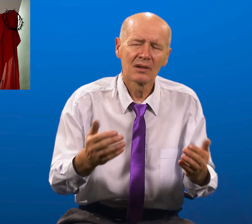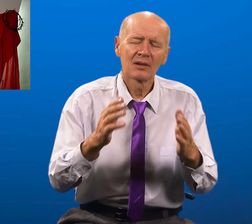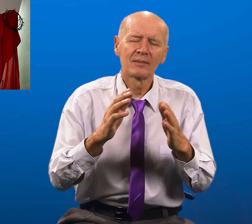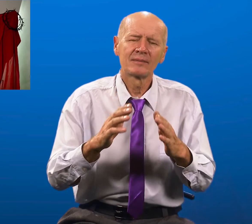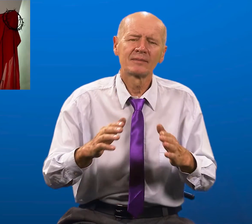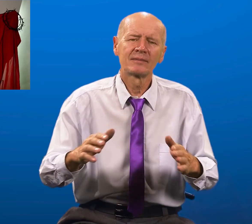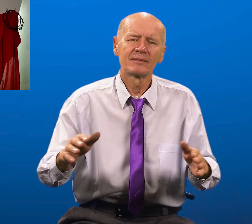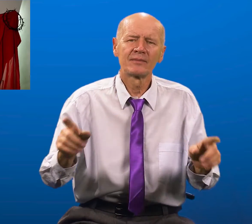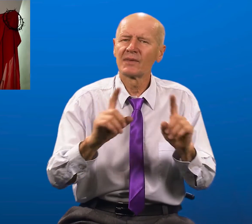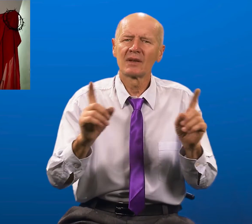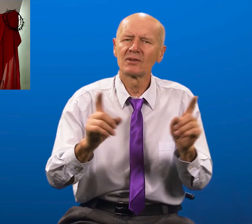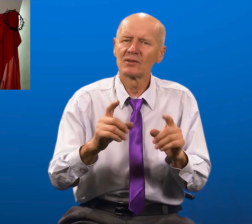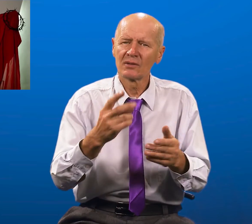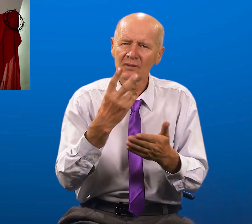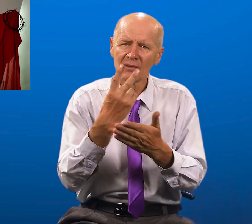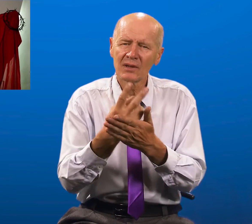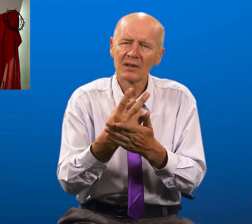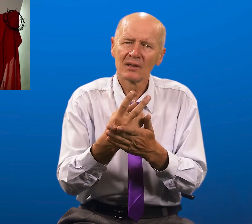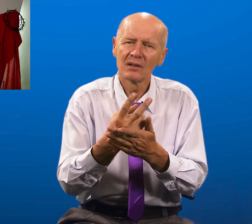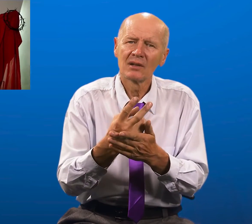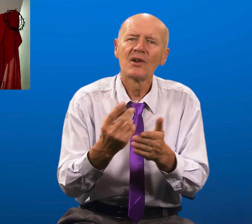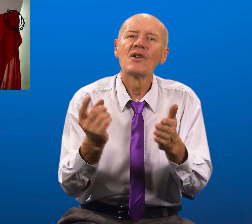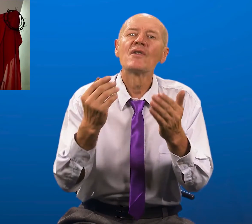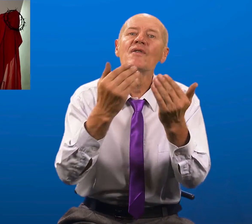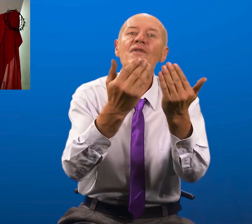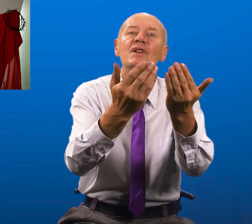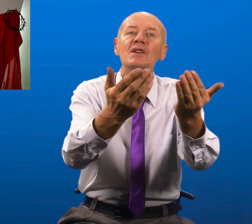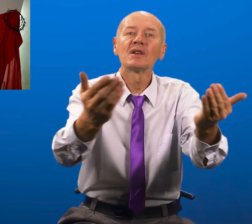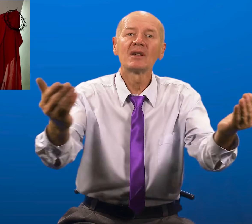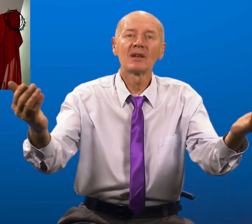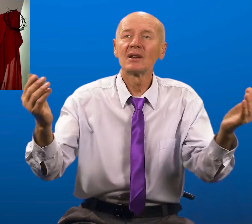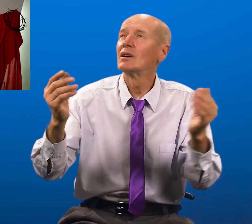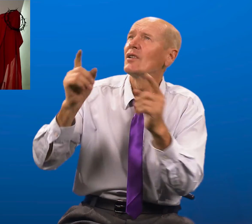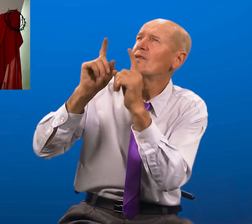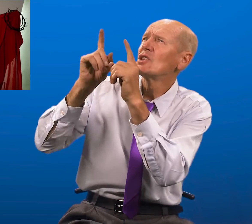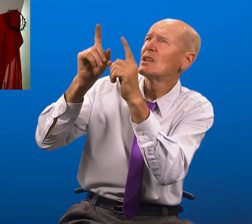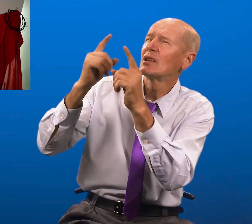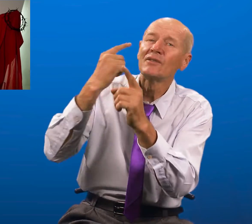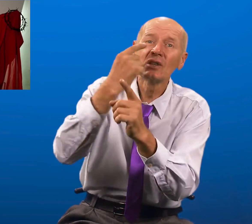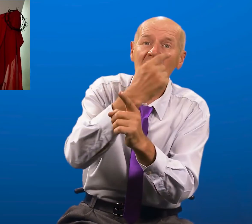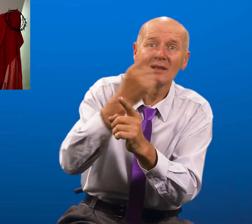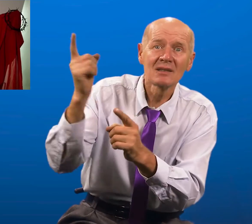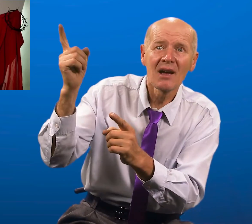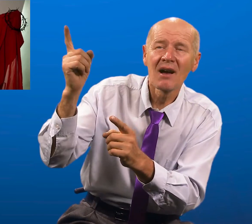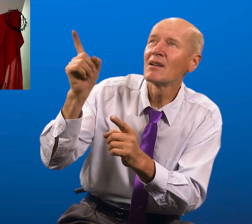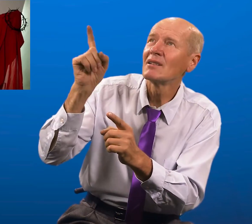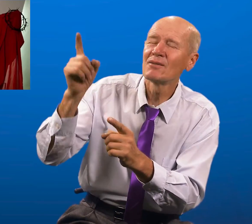сегодня, чтоб виден в них был я и ты.